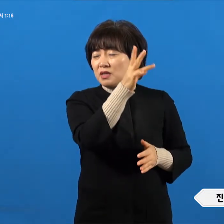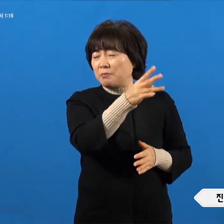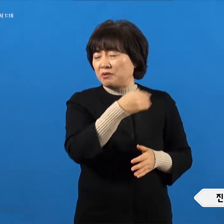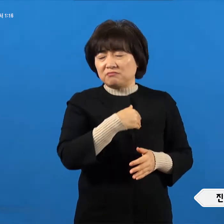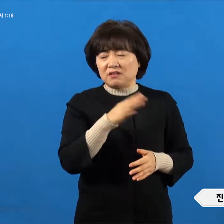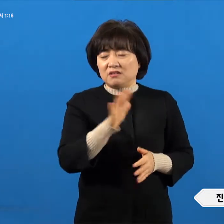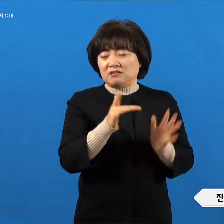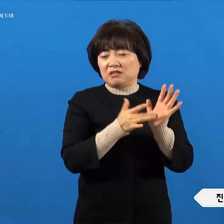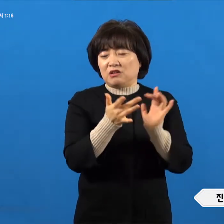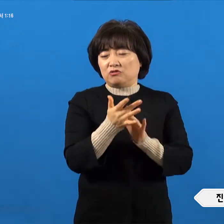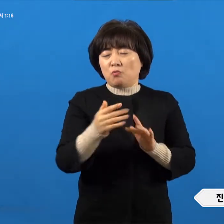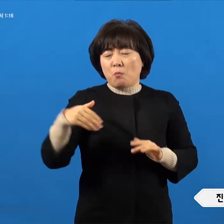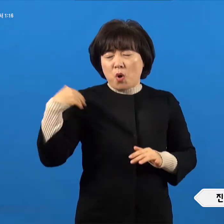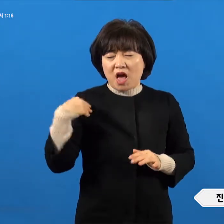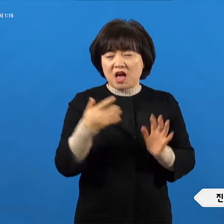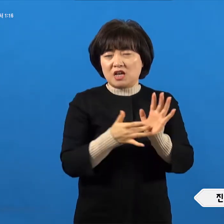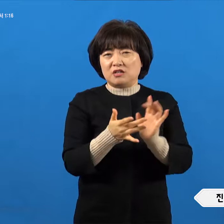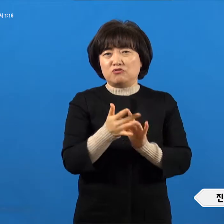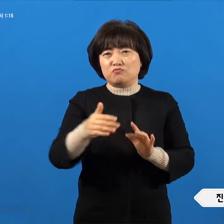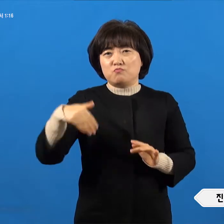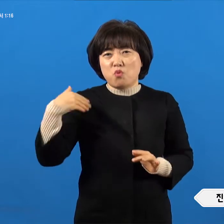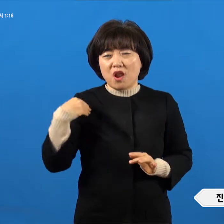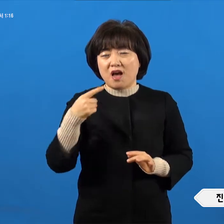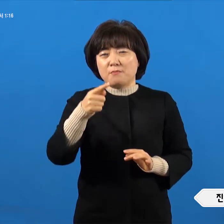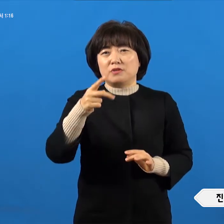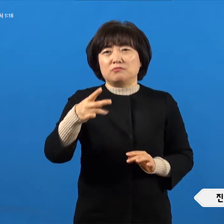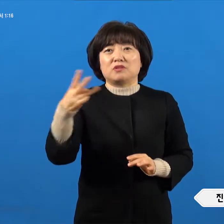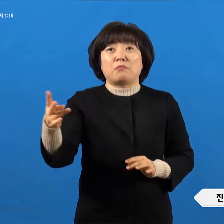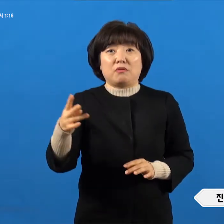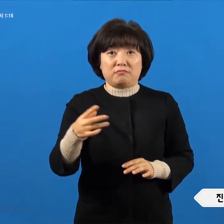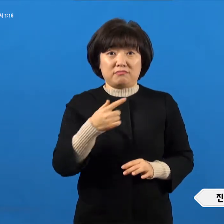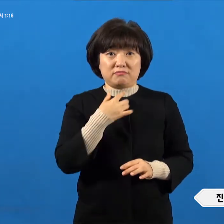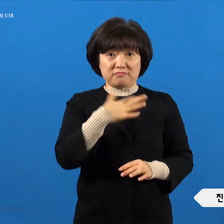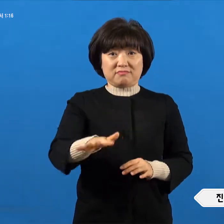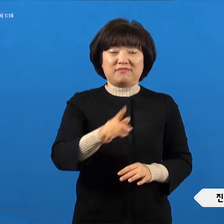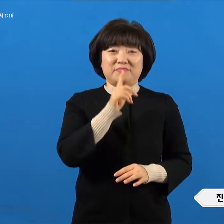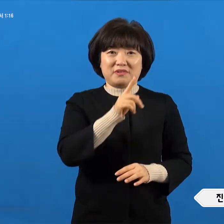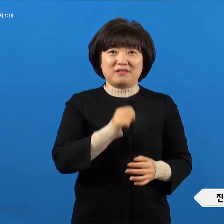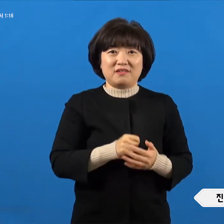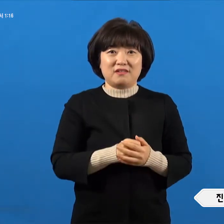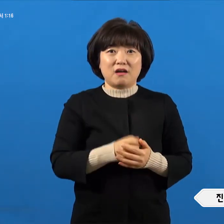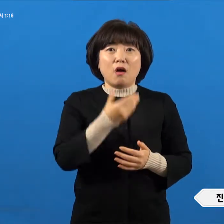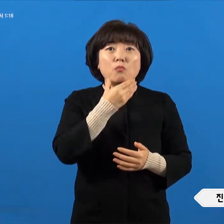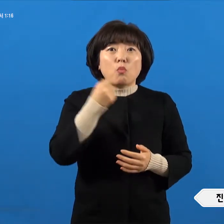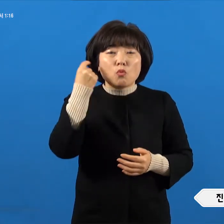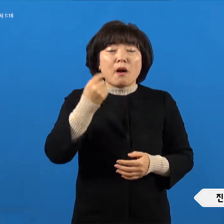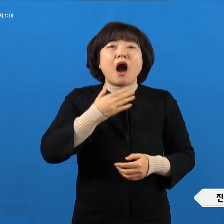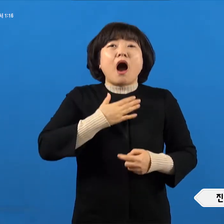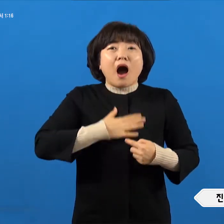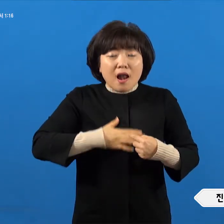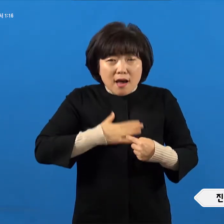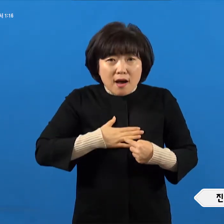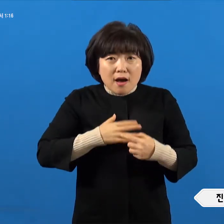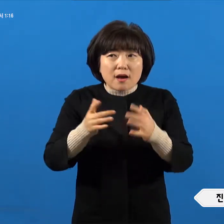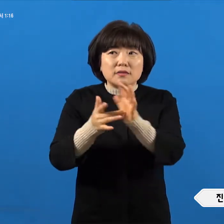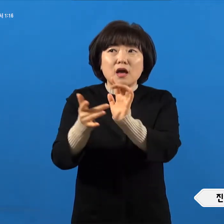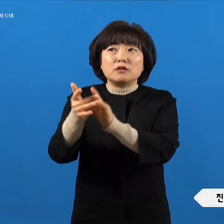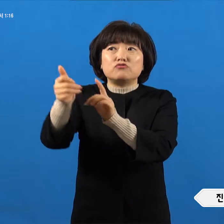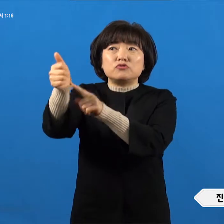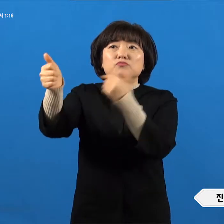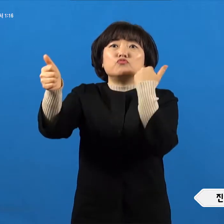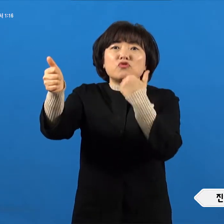대해서 부인합니다. 그는 아마도 복음을 부인하지 못했습니다. 아니, 복음에 대해서 분명히 알고 있었습니다. 예수님이 누군가